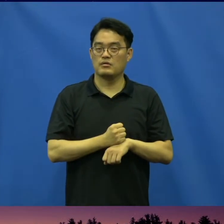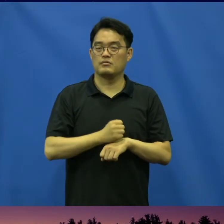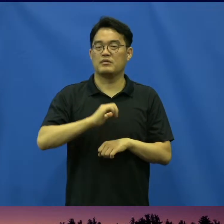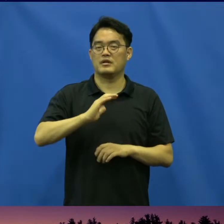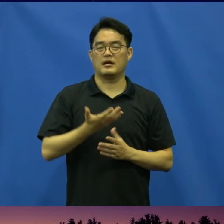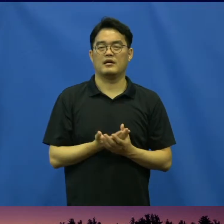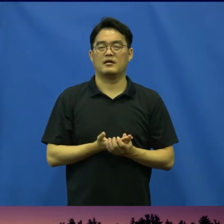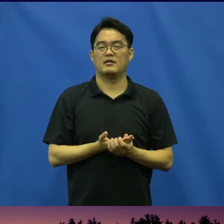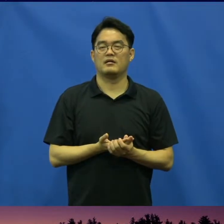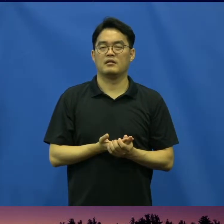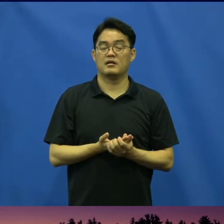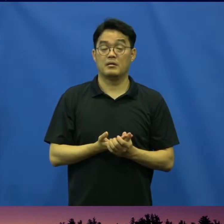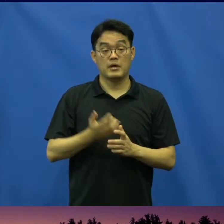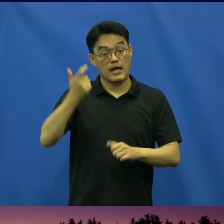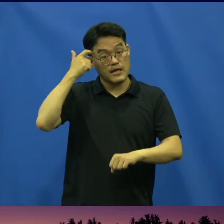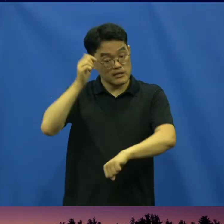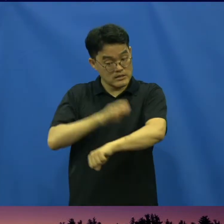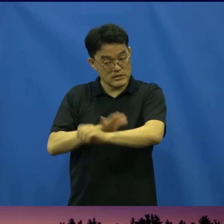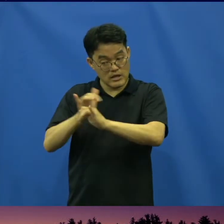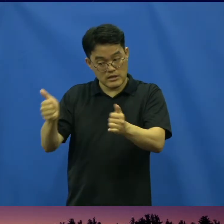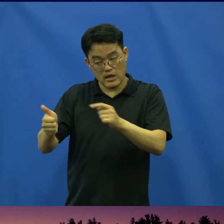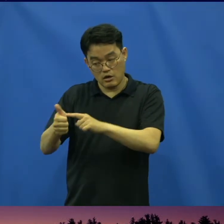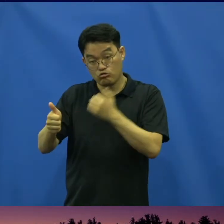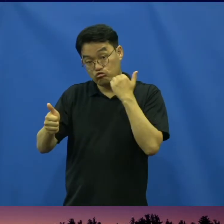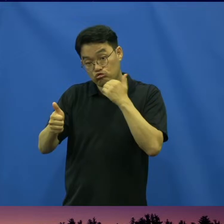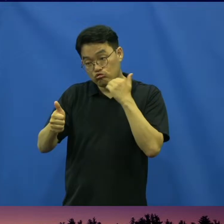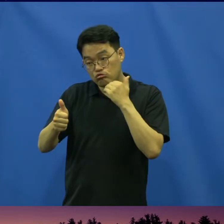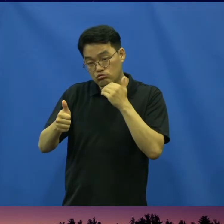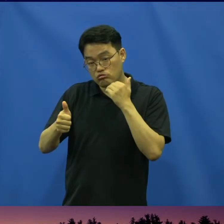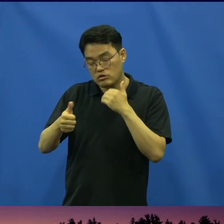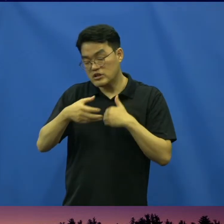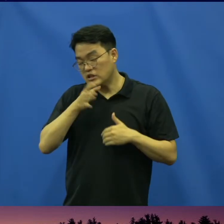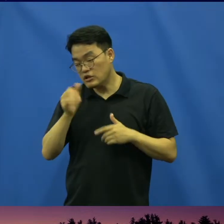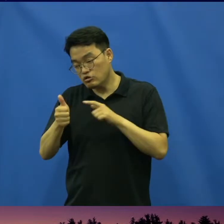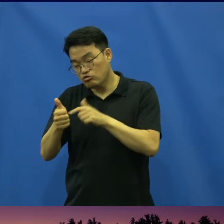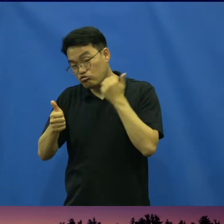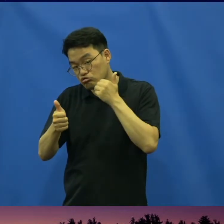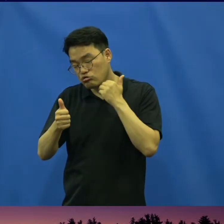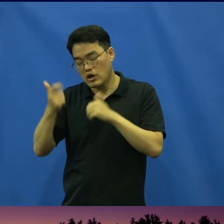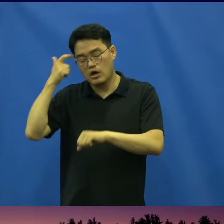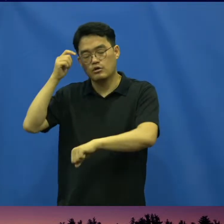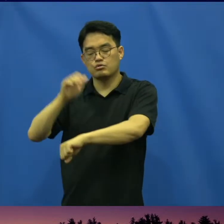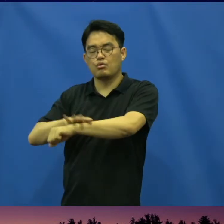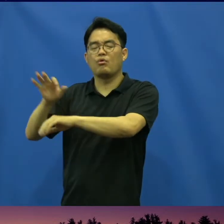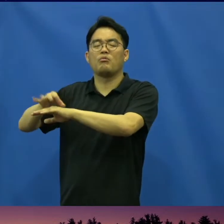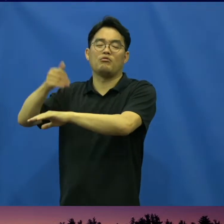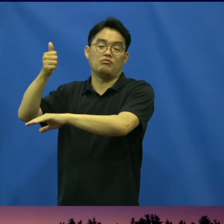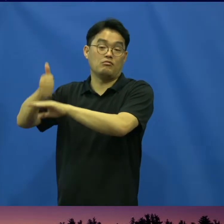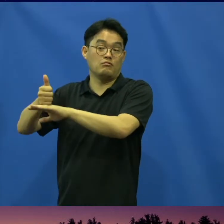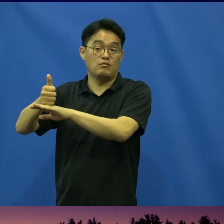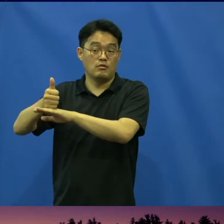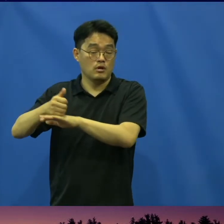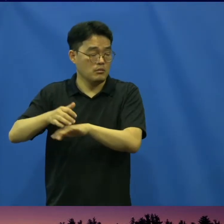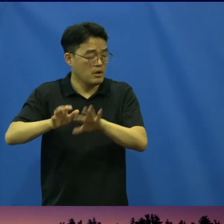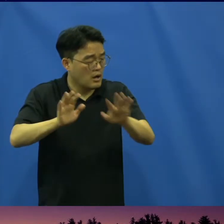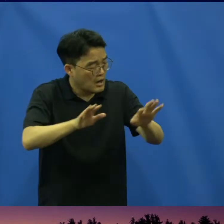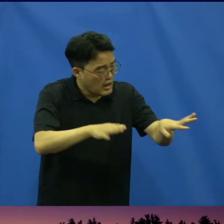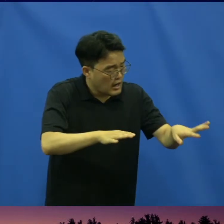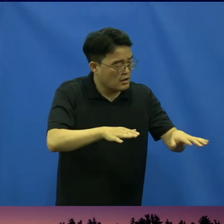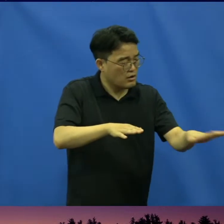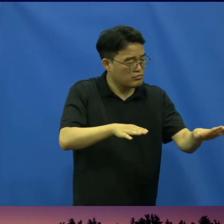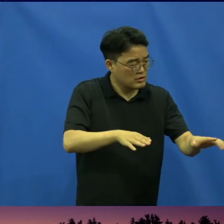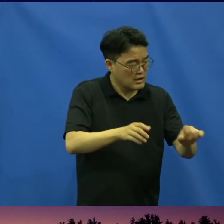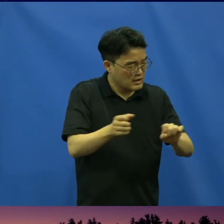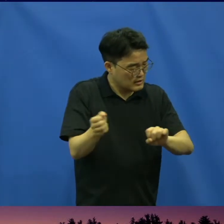여러분, 지혜하는 솔로몬이다. 그런데 정작 그가 지혜의 무의미함을 지금 얘기하는 거예요. 왜 그럴까요? 지혜가